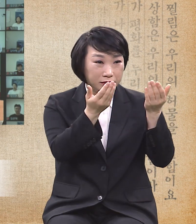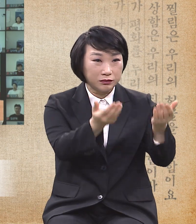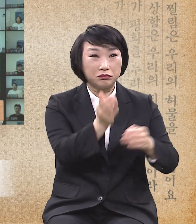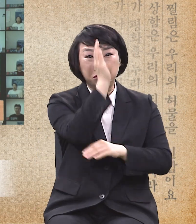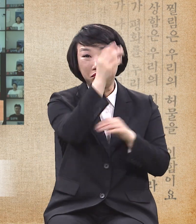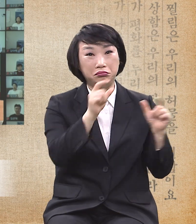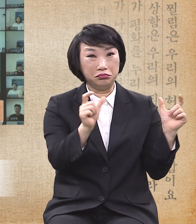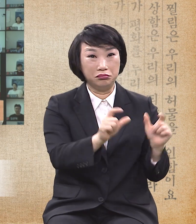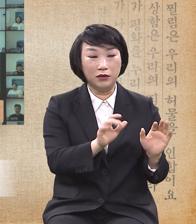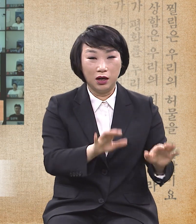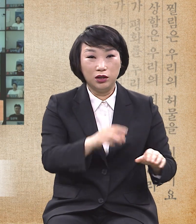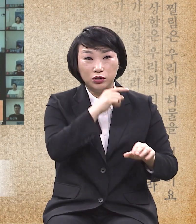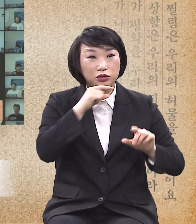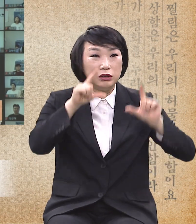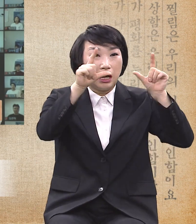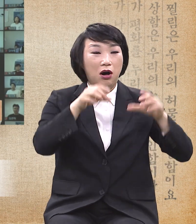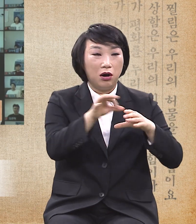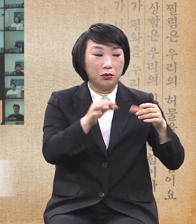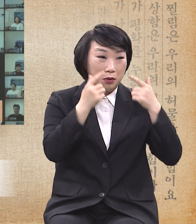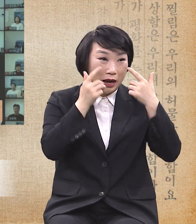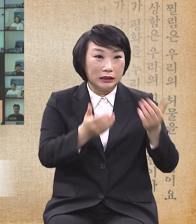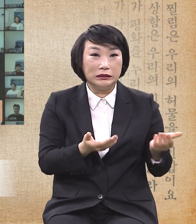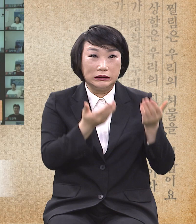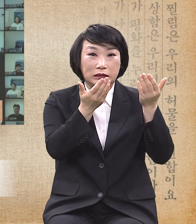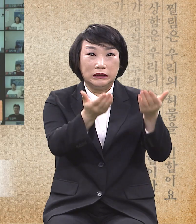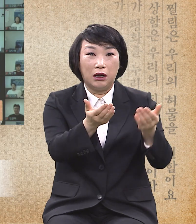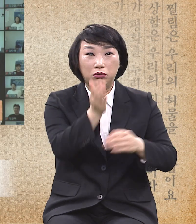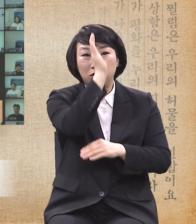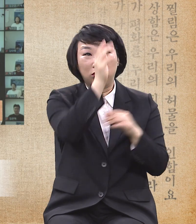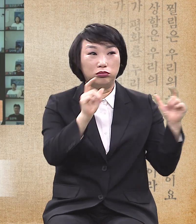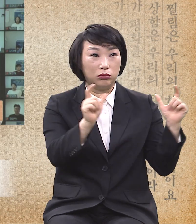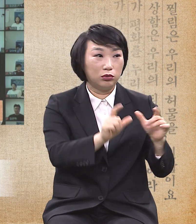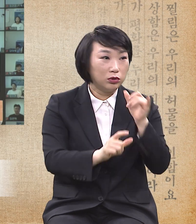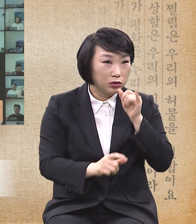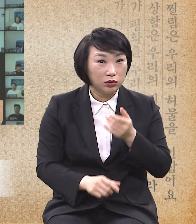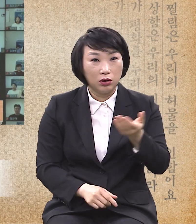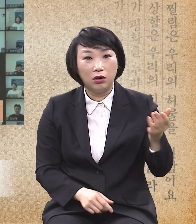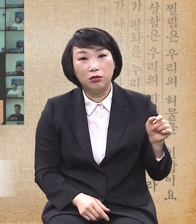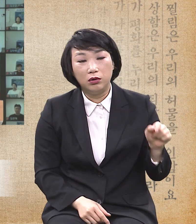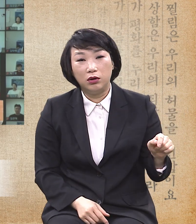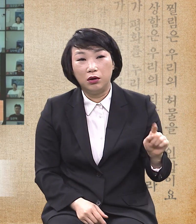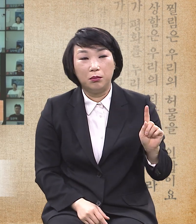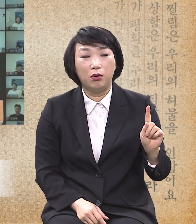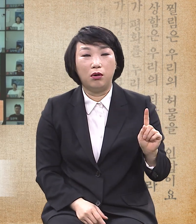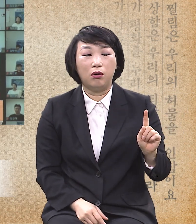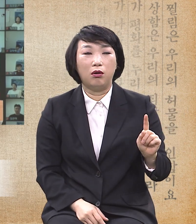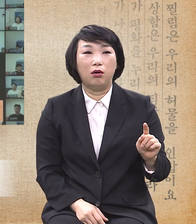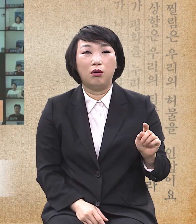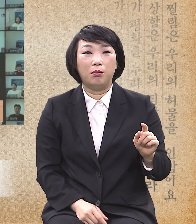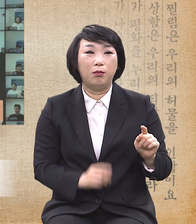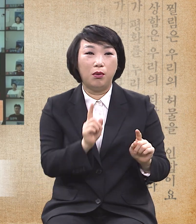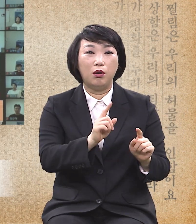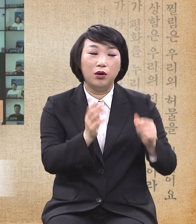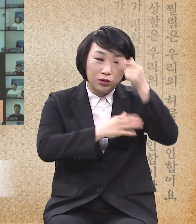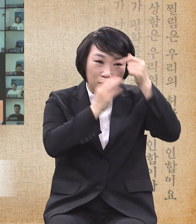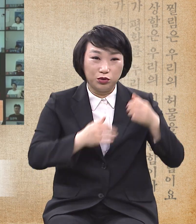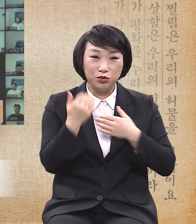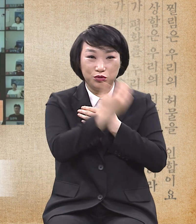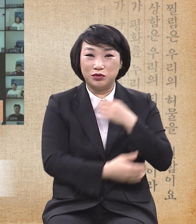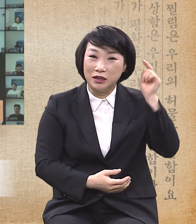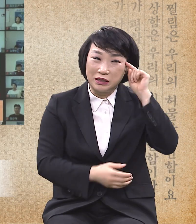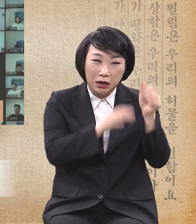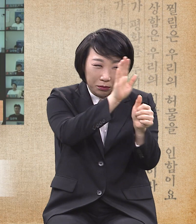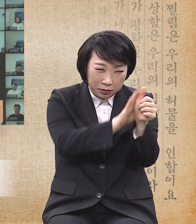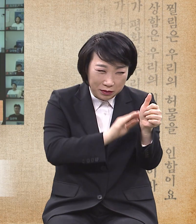말도 못하고 주의전능도 확실하게 드리라는 말도 못하고 그저 성도의 육신의